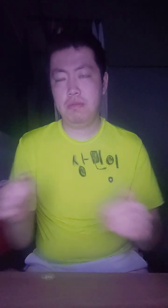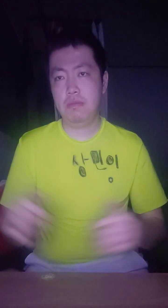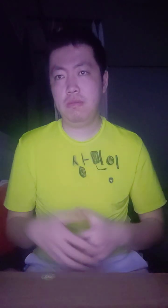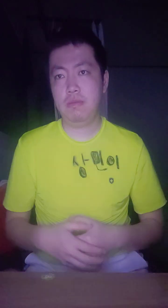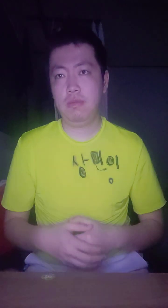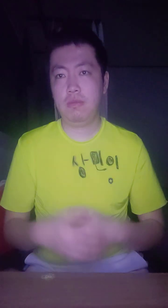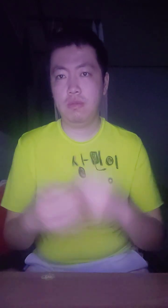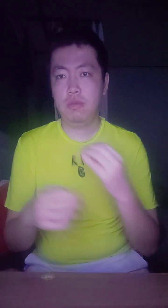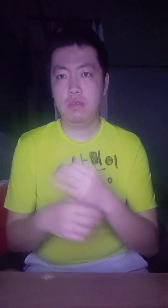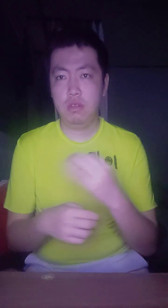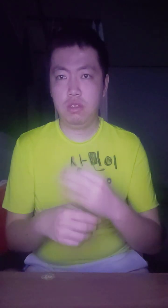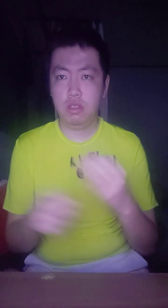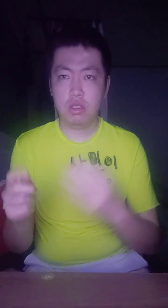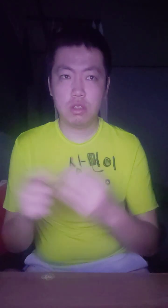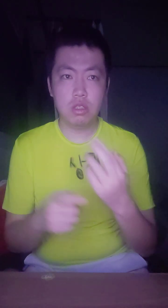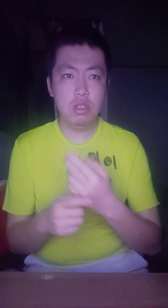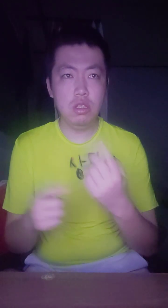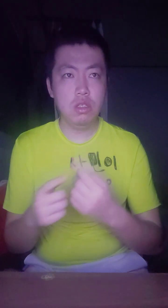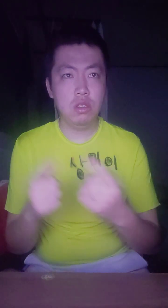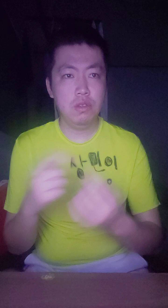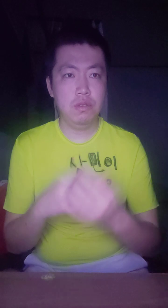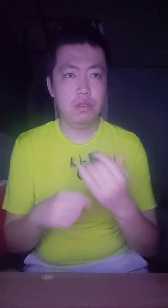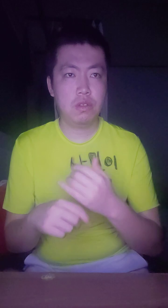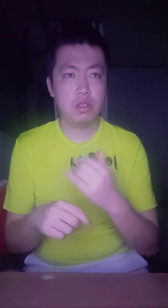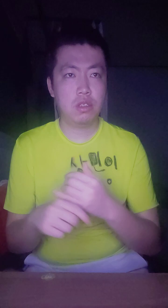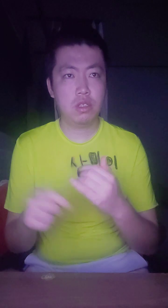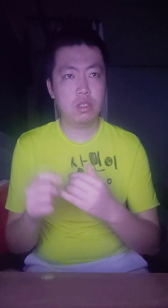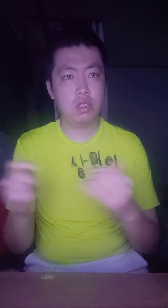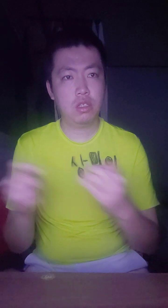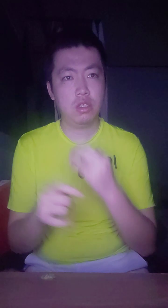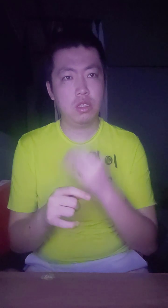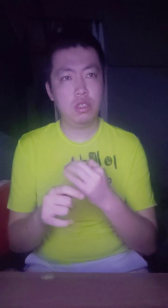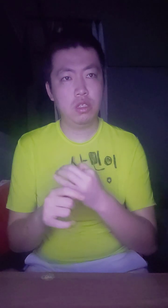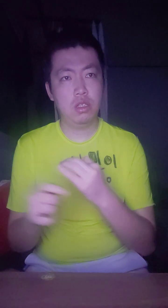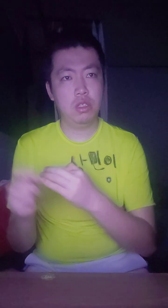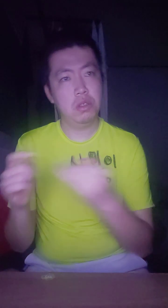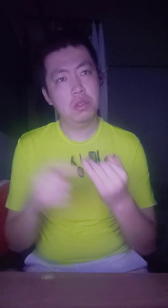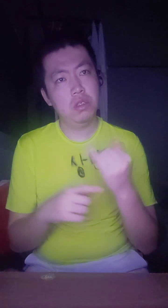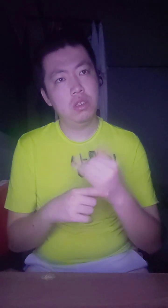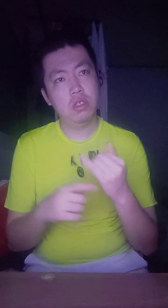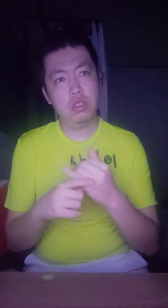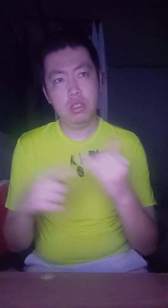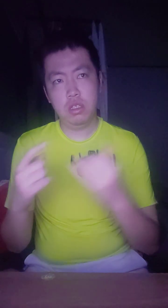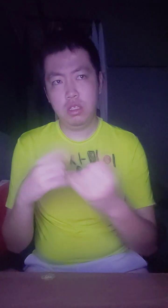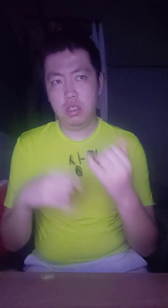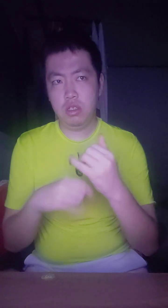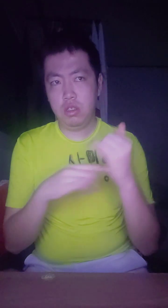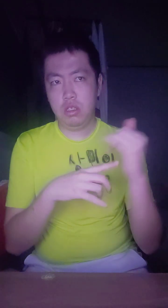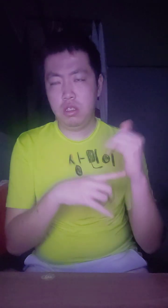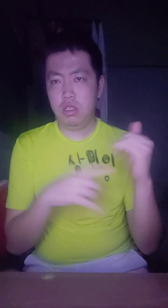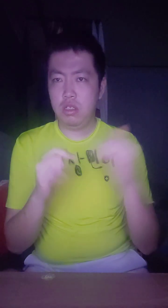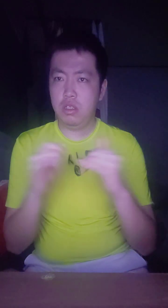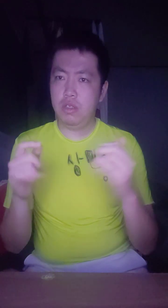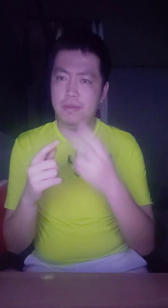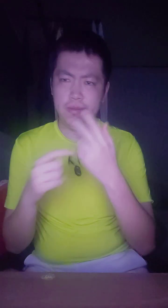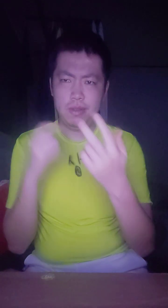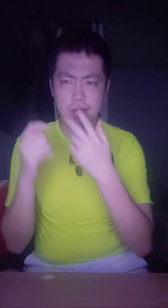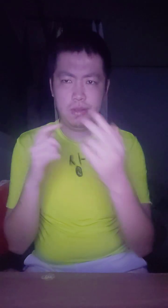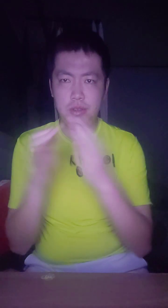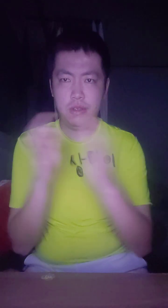회사 조사에서도 비아냥과 조롱으로 답변을 대신하는가 하면 심지어 고인의 장례식장에서까지 막말을 했다는 증언도